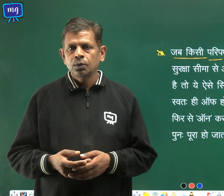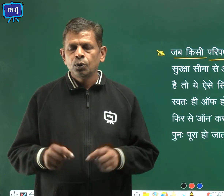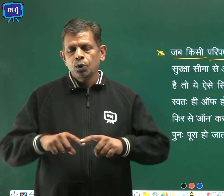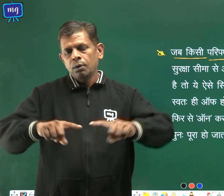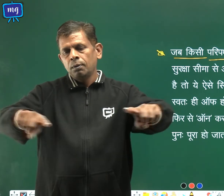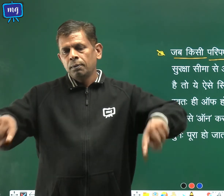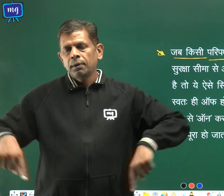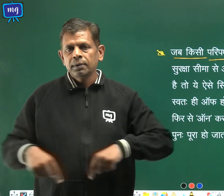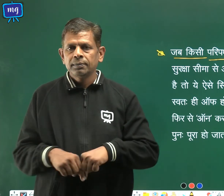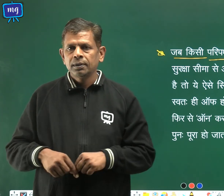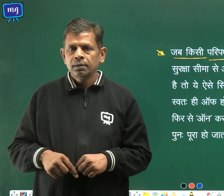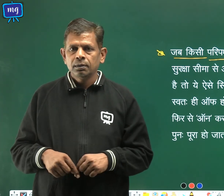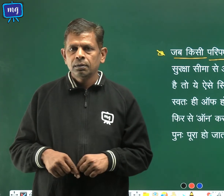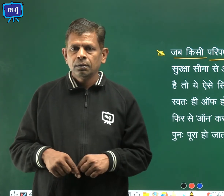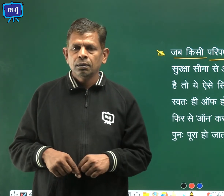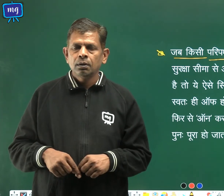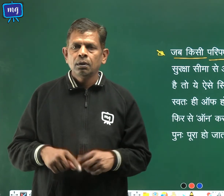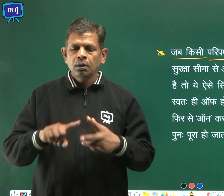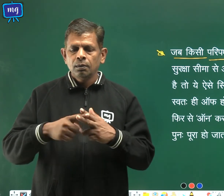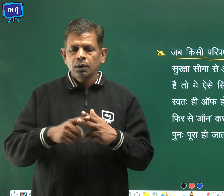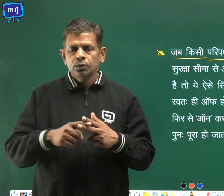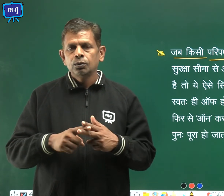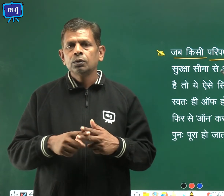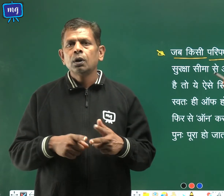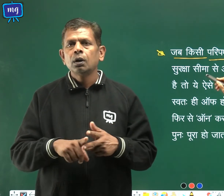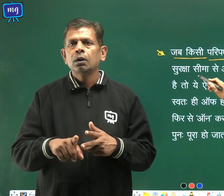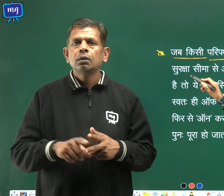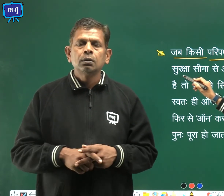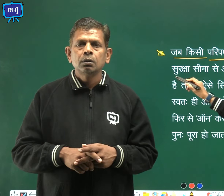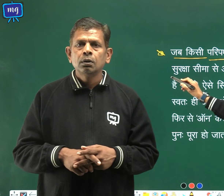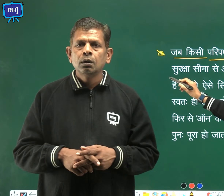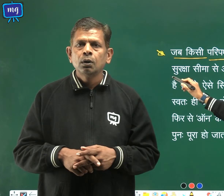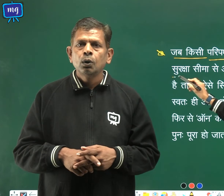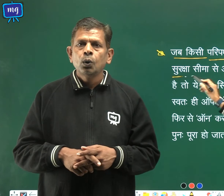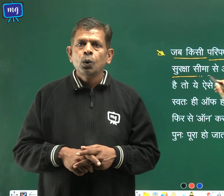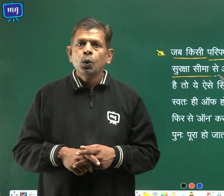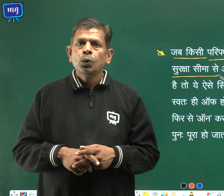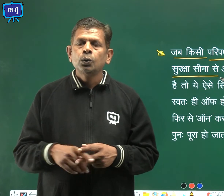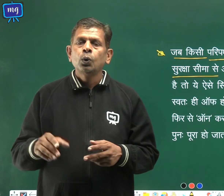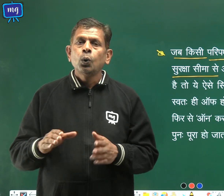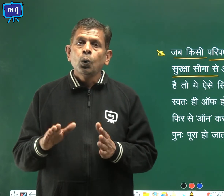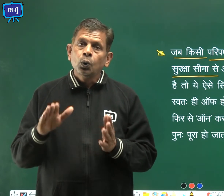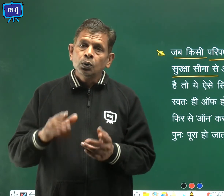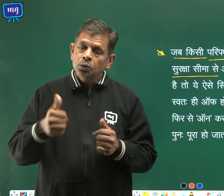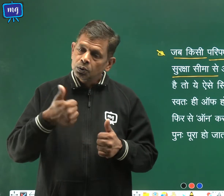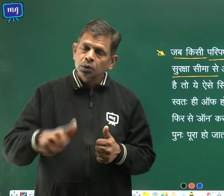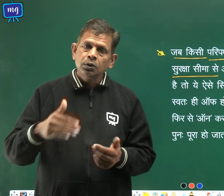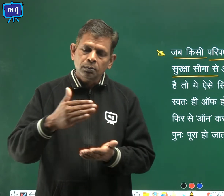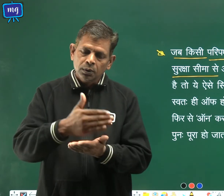परिपथ में विद्युत धारा सुरक्षा सीमा से